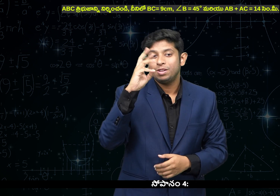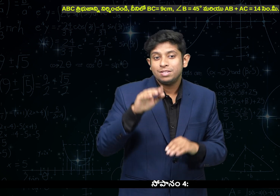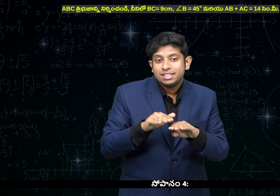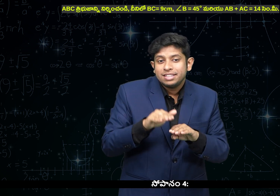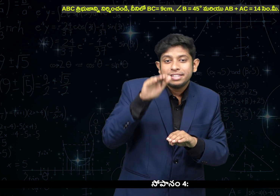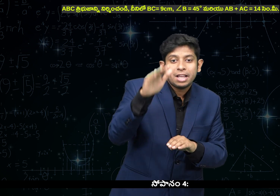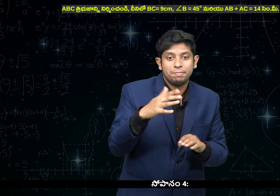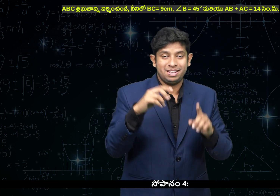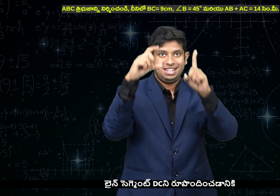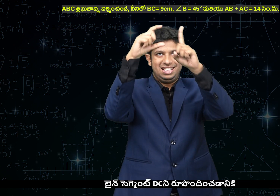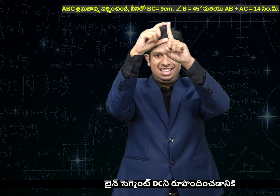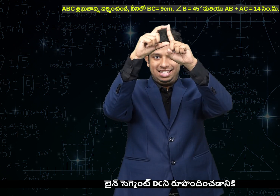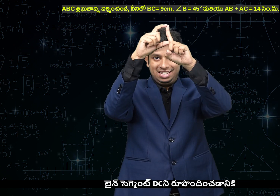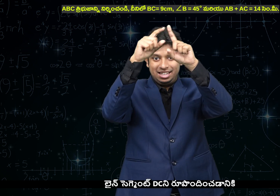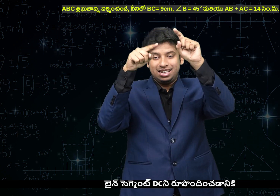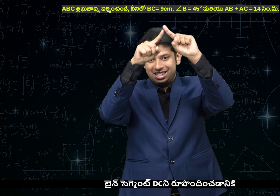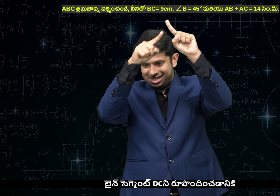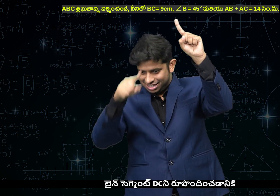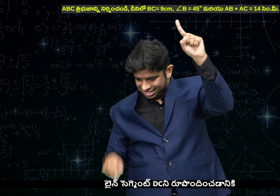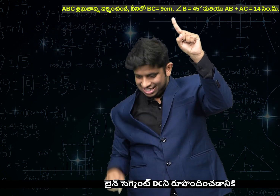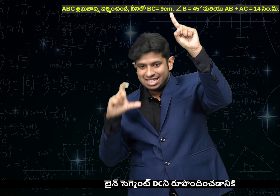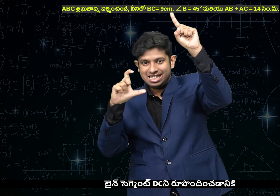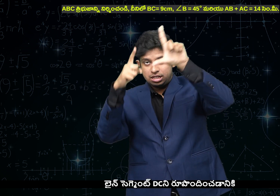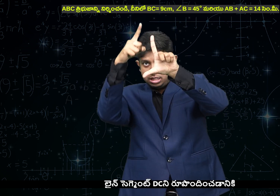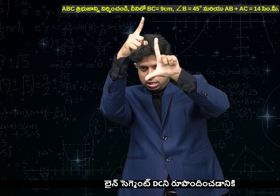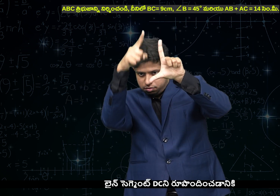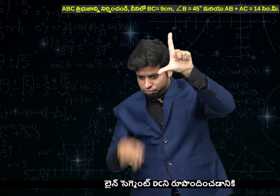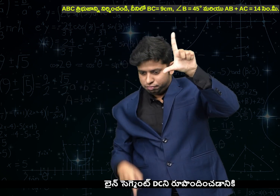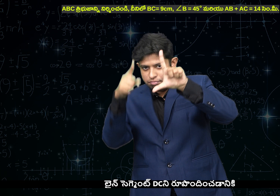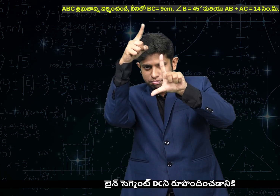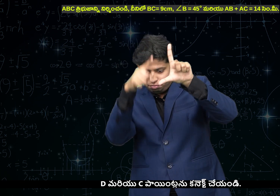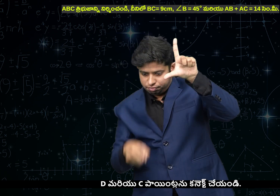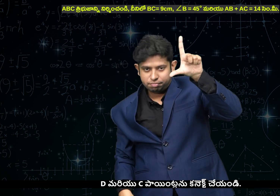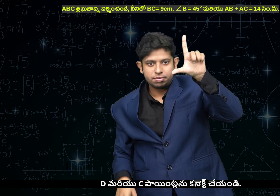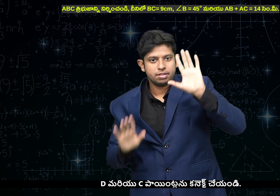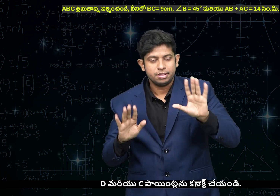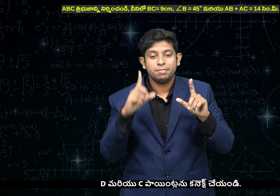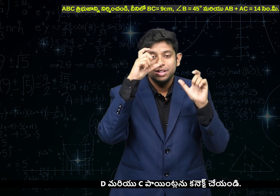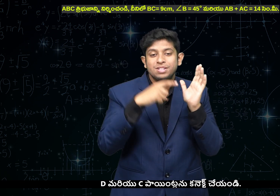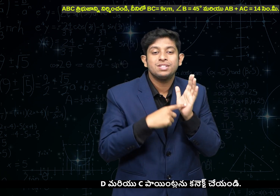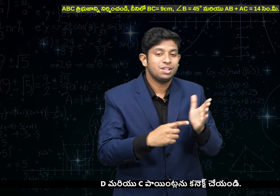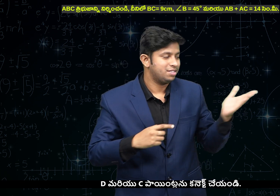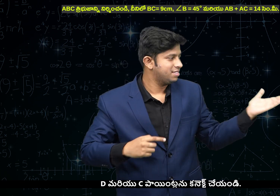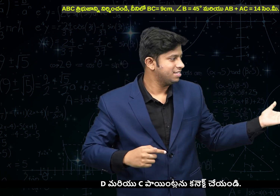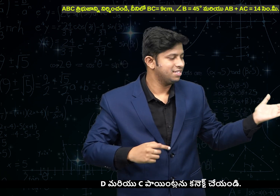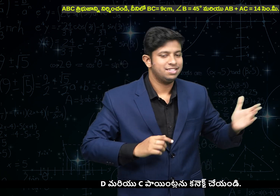సోపానం 4. లైన్ సెగ్మెంట్ డీసీని రూపొందించడానికి డి మరియు సి పాయింట్లను కనెక్ట్